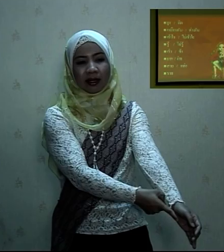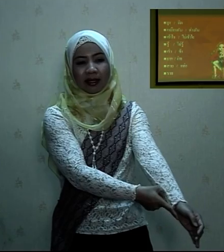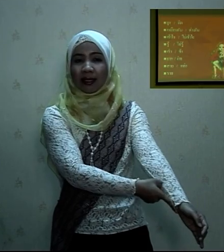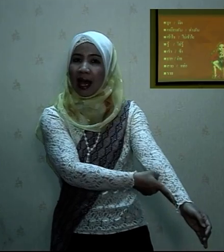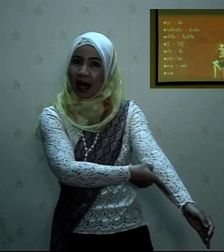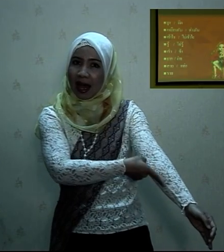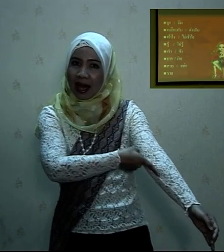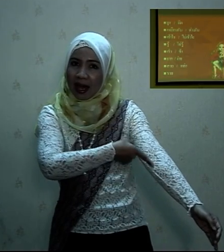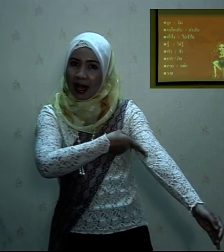ช้า